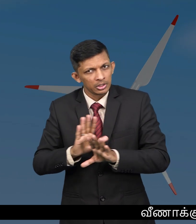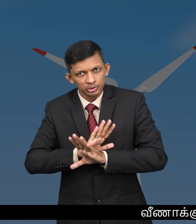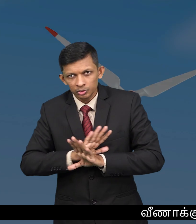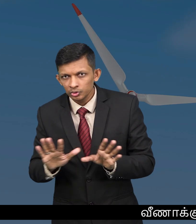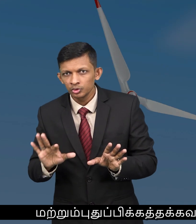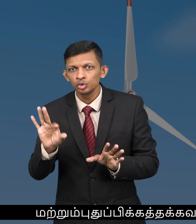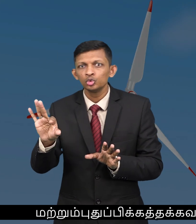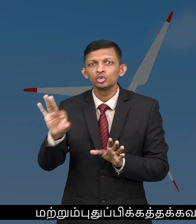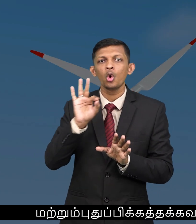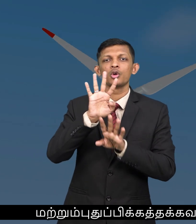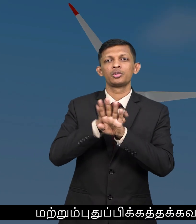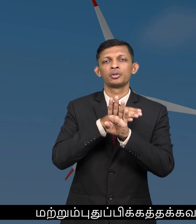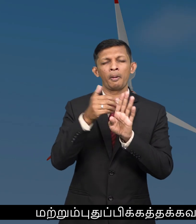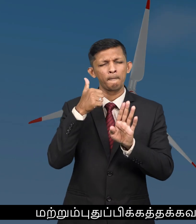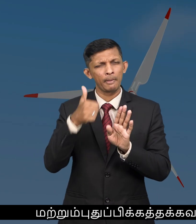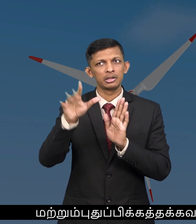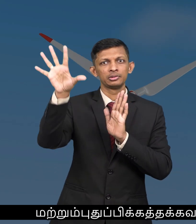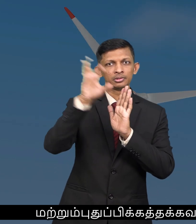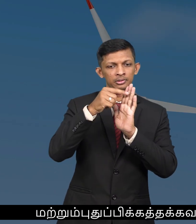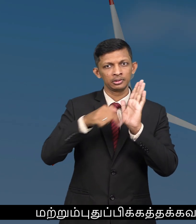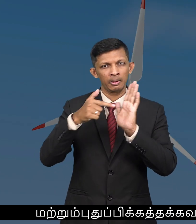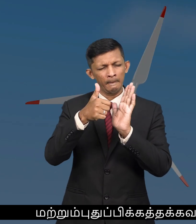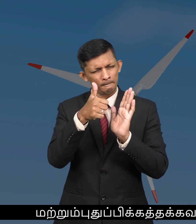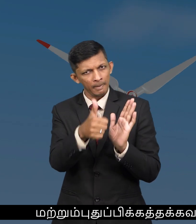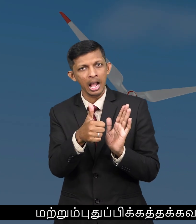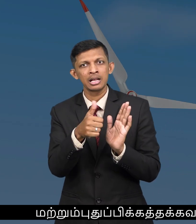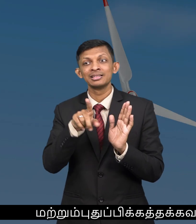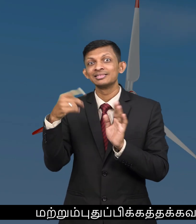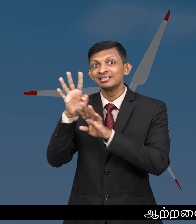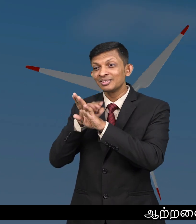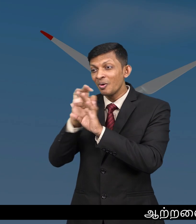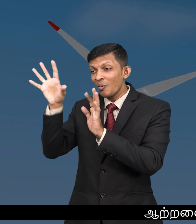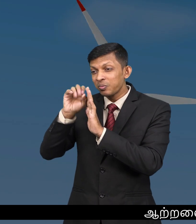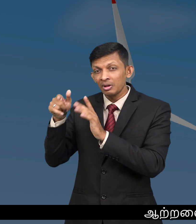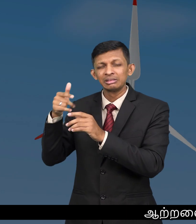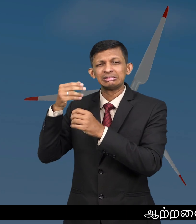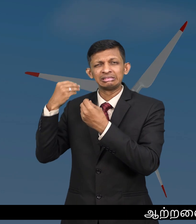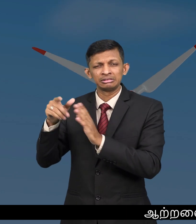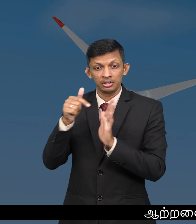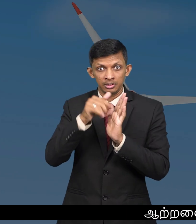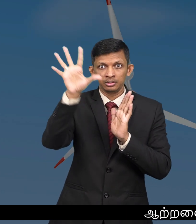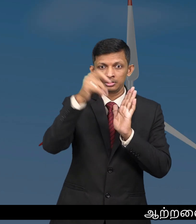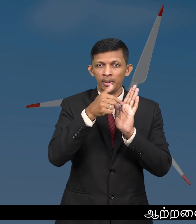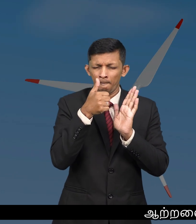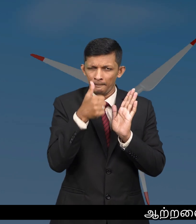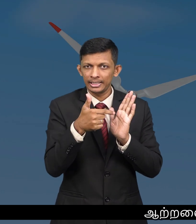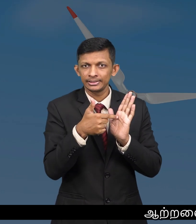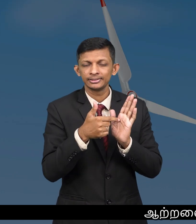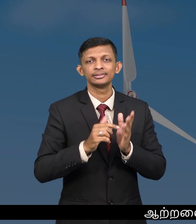வீணாக்குவதை தவிர்ப்பது மற்றும் புதுப்பிக்கத்தக்க வளங்களை தேர்ந்தெடுப்பதன் மூலம் ஆற்றலை சேமிப்பதாகும்.